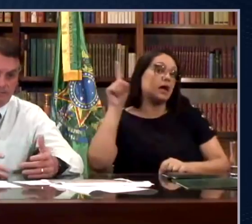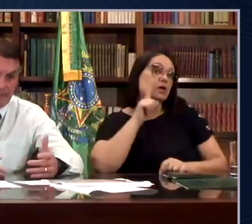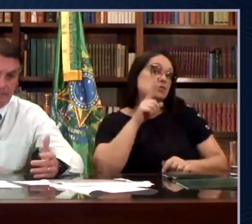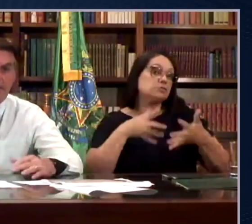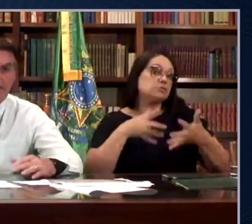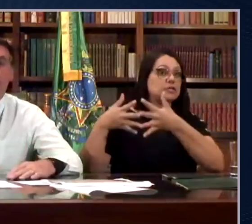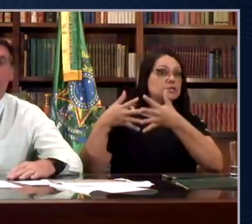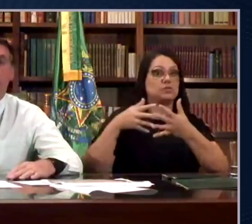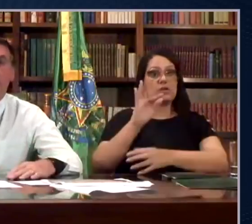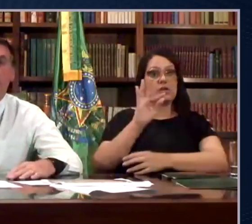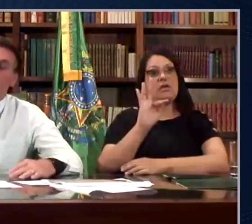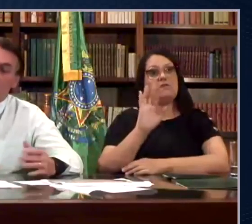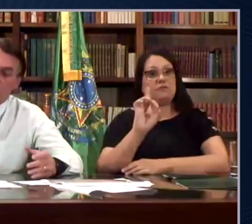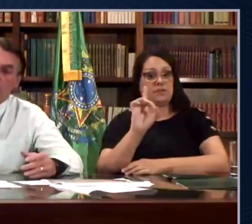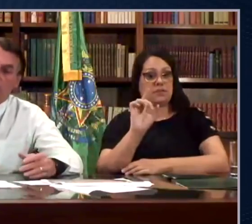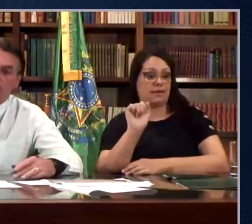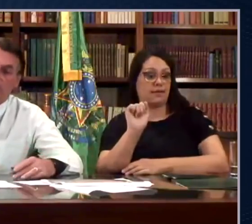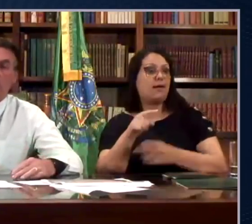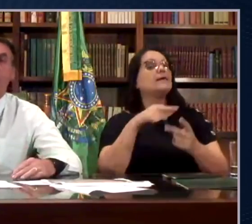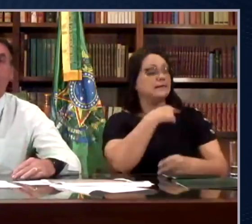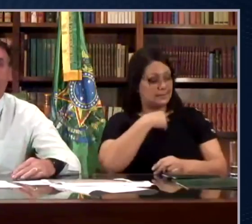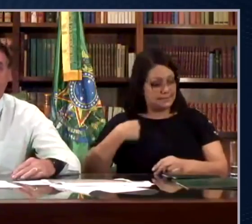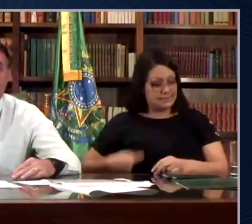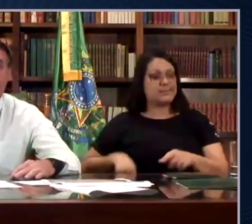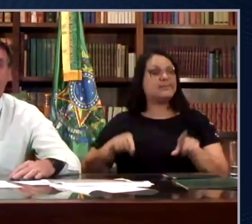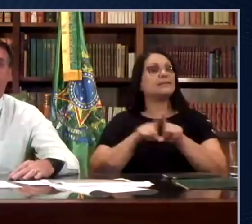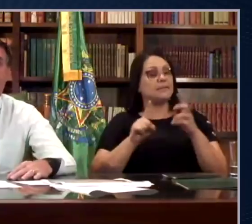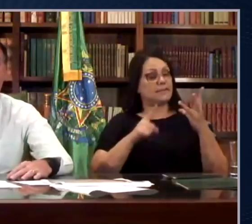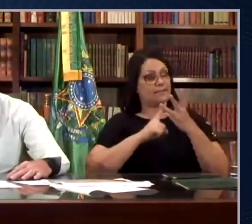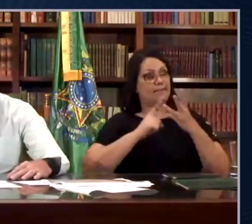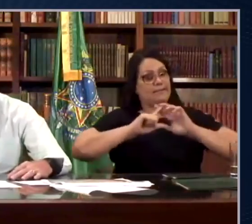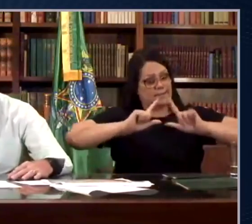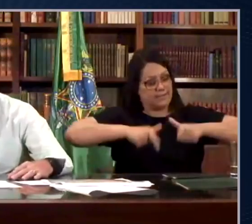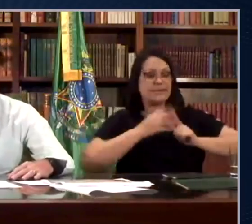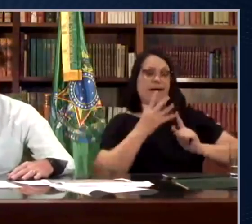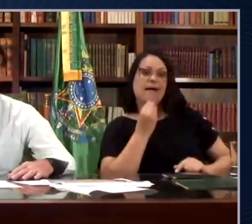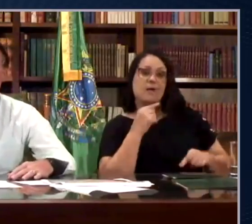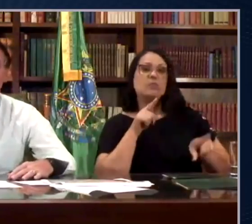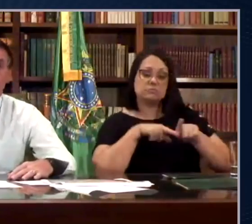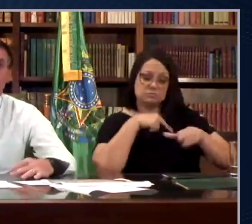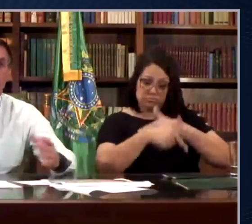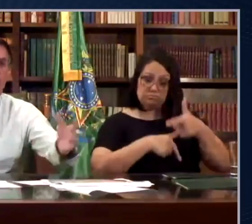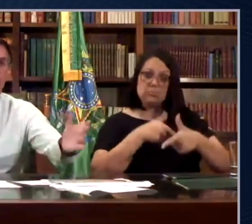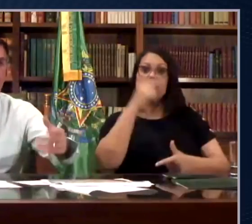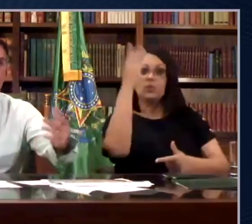FDA, trabalha em cima disso, a China trabalha também, Israel também trabalha, no Brasil